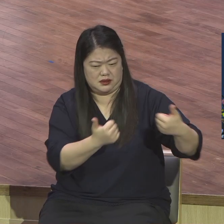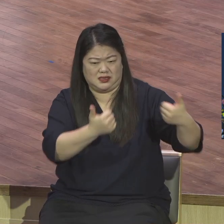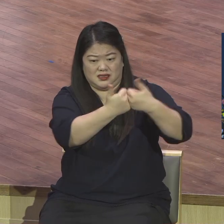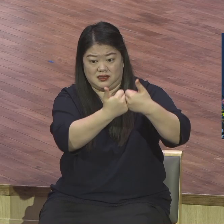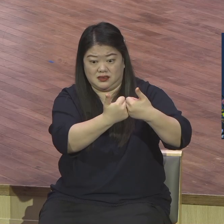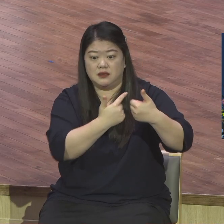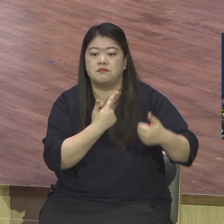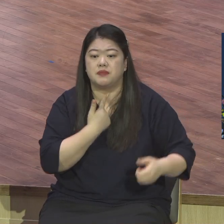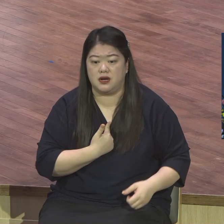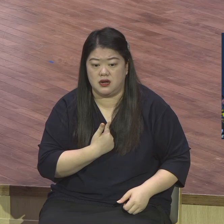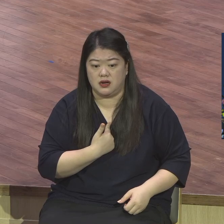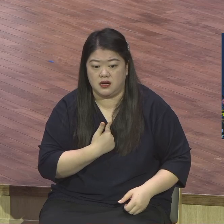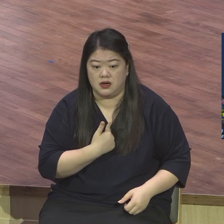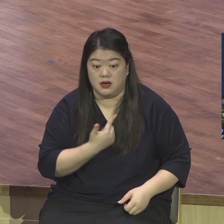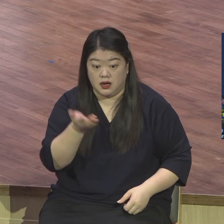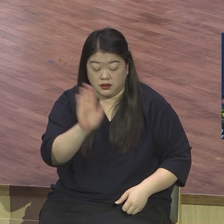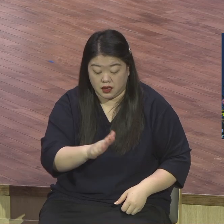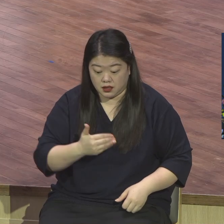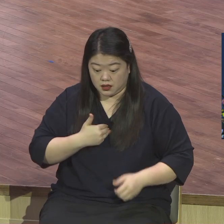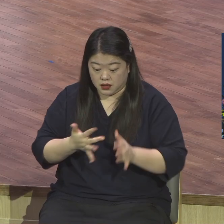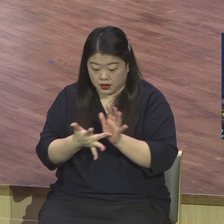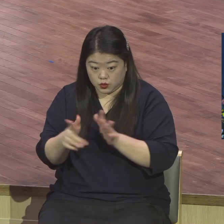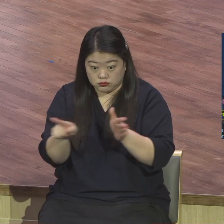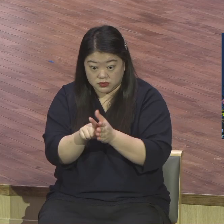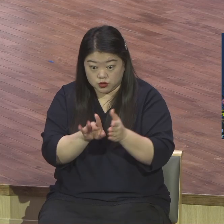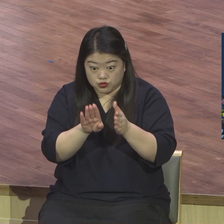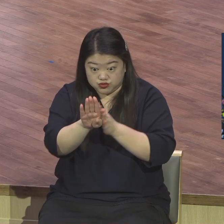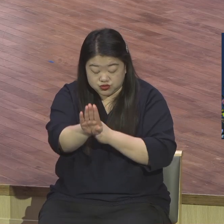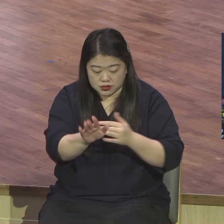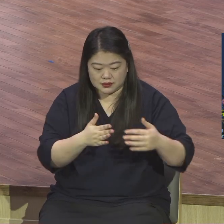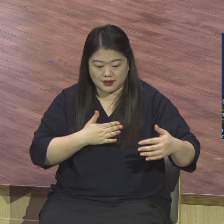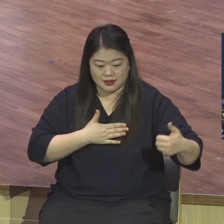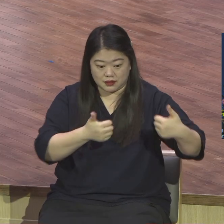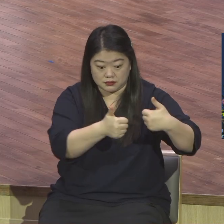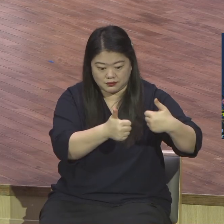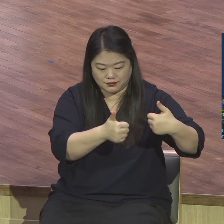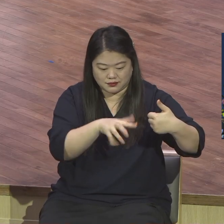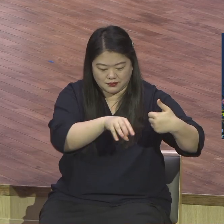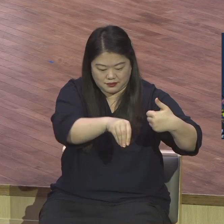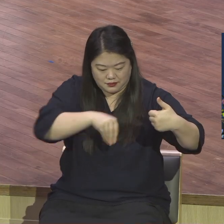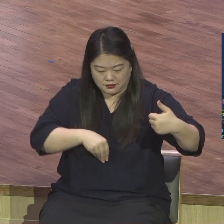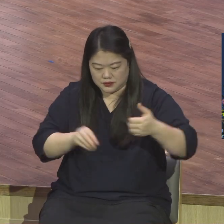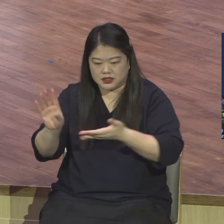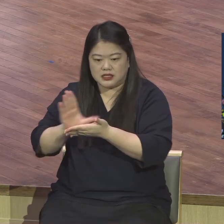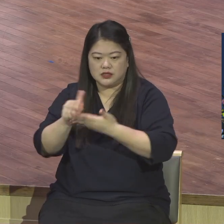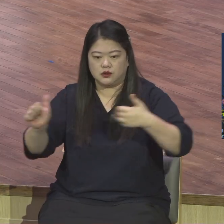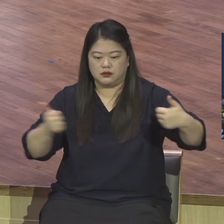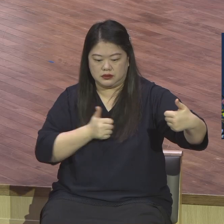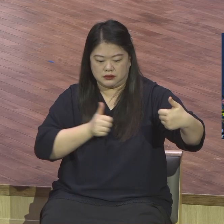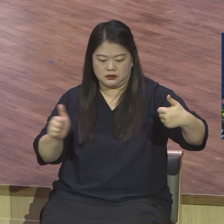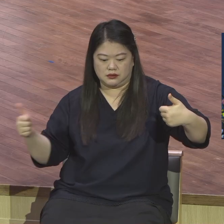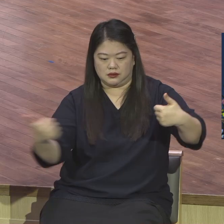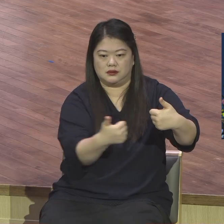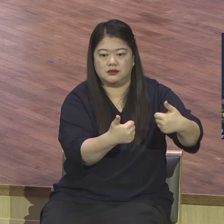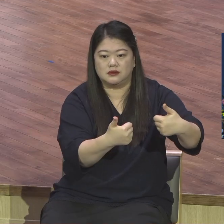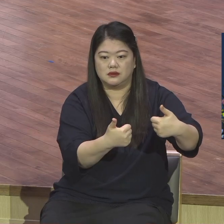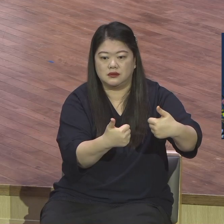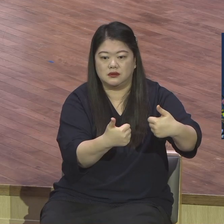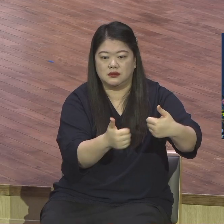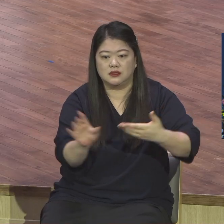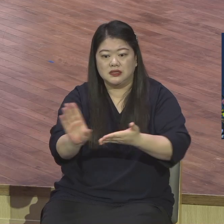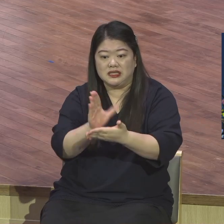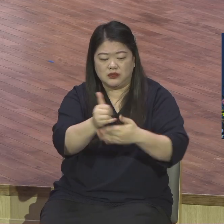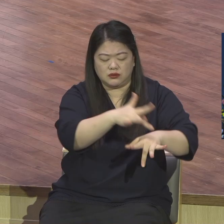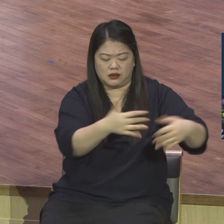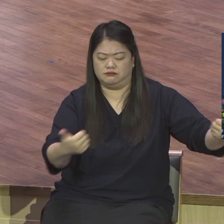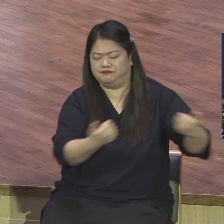바꾸었습니다. 너는 칼과 창과 단창으로 어마어마하게 크지요. 거구지요. 어떻게 게임이 됩니까?